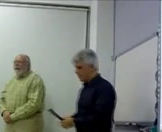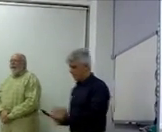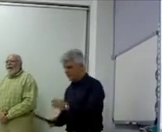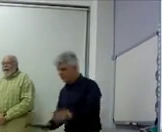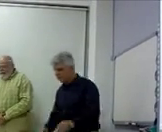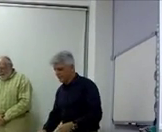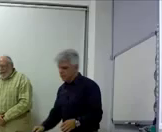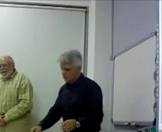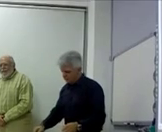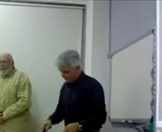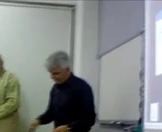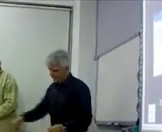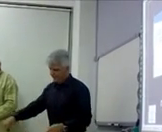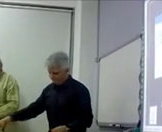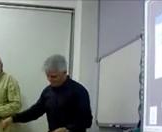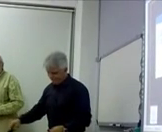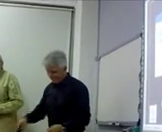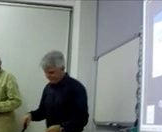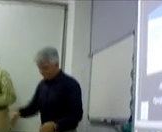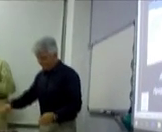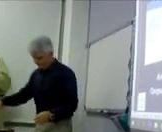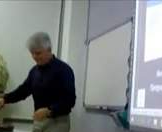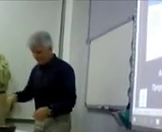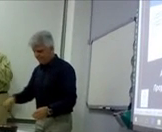Και τώρα προχωράμε στην επόμενη κοπή, στην κοπή της πείρας της Κυβωτούς.